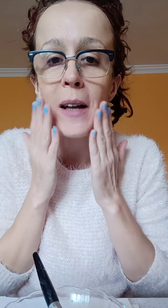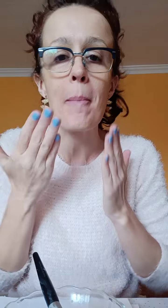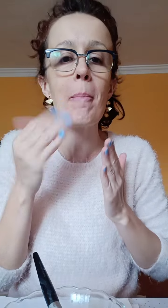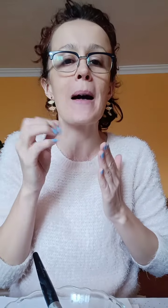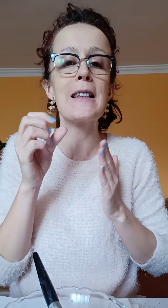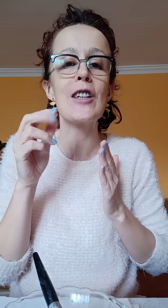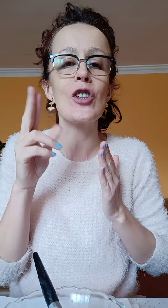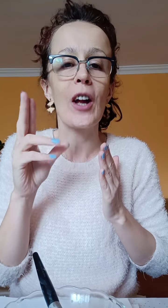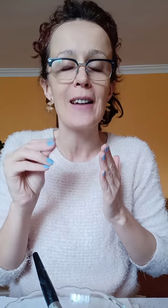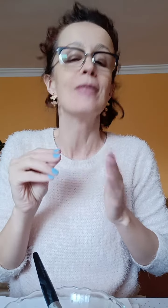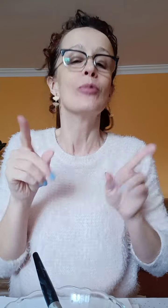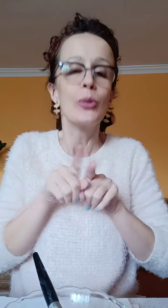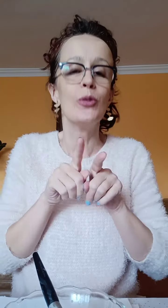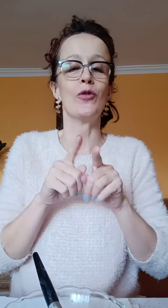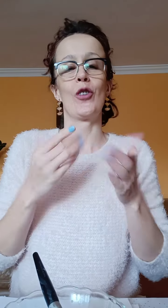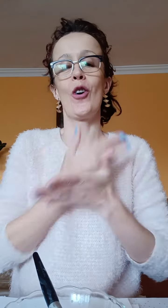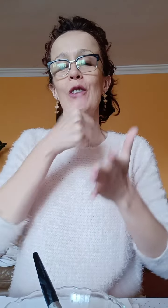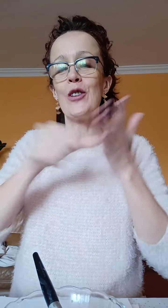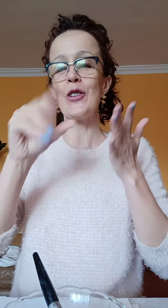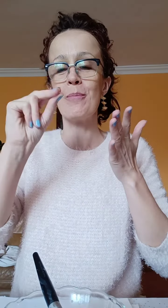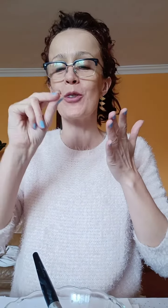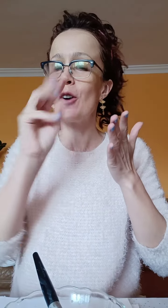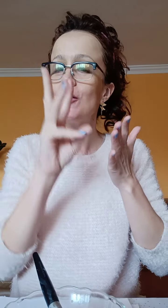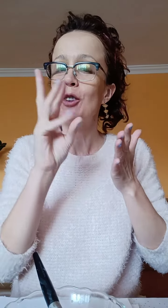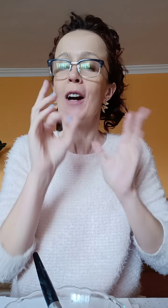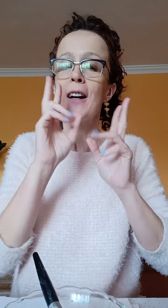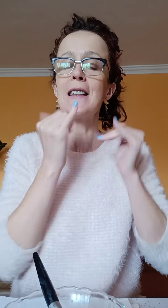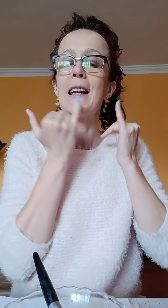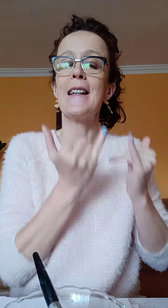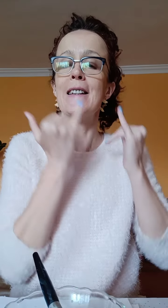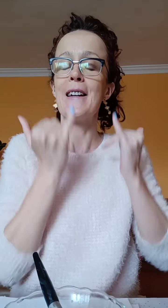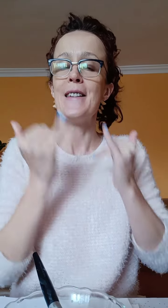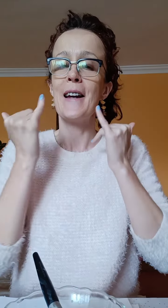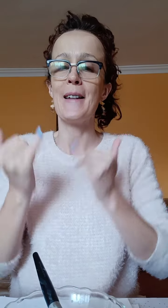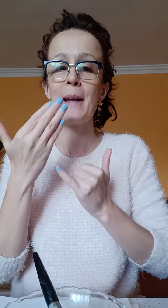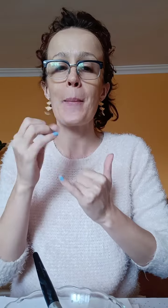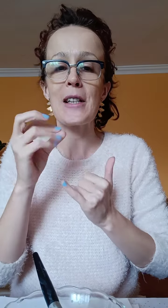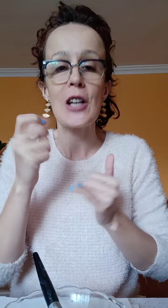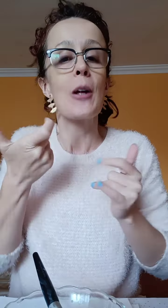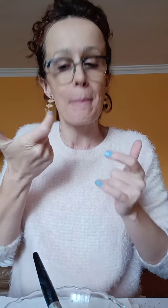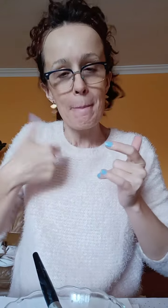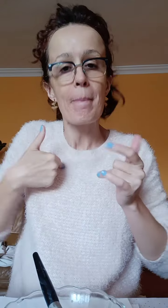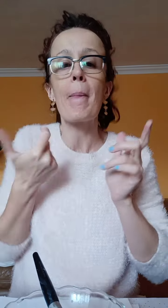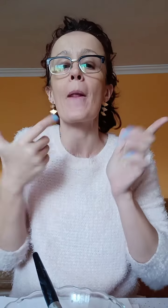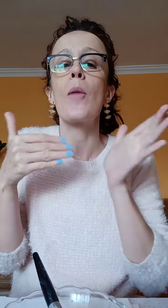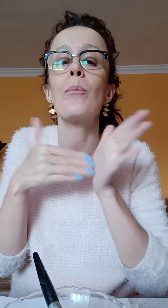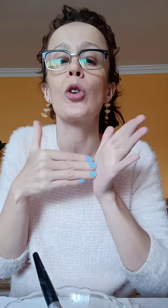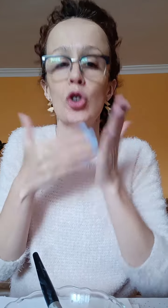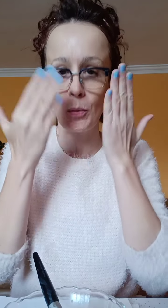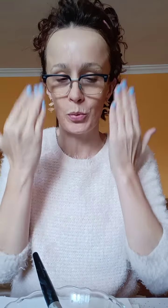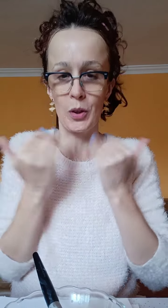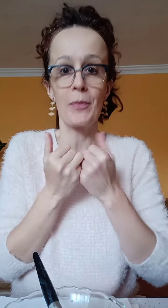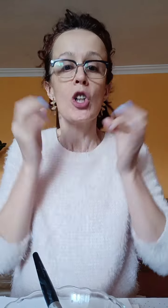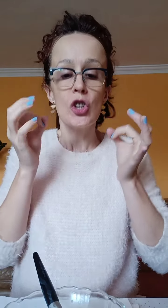nakładam maseczkę, nowy tydzień poniedziałek. Każde inne maseczki potrzebuję.